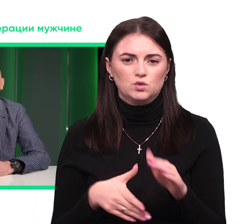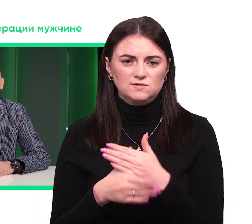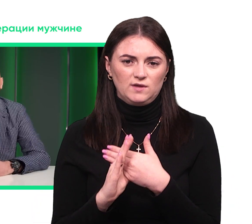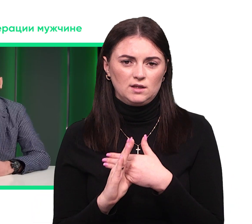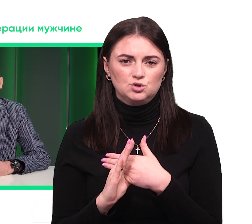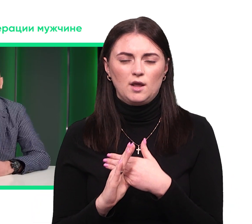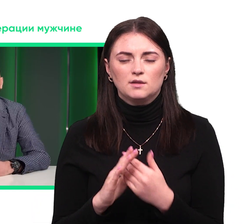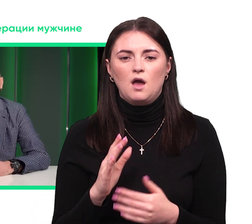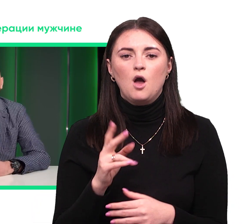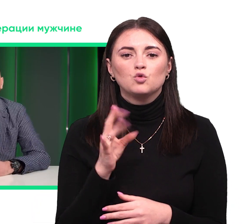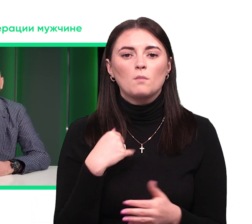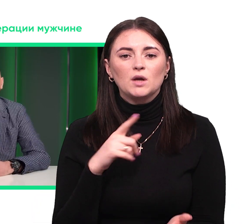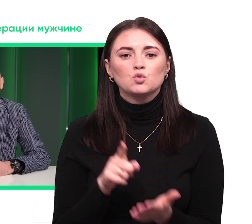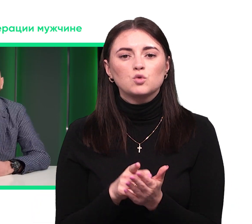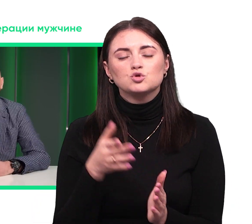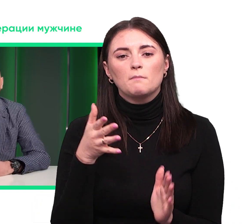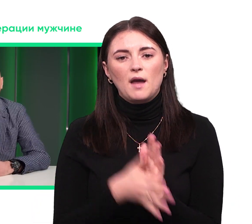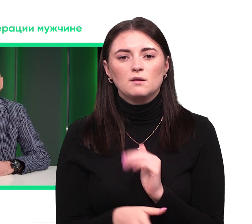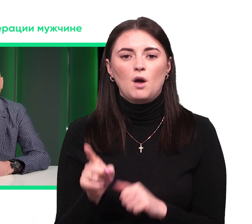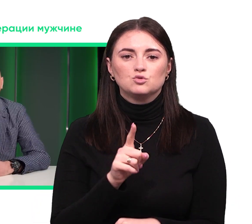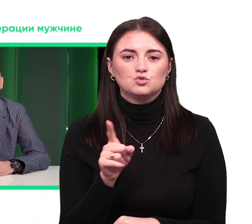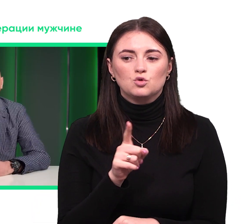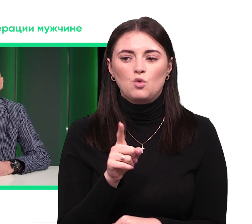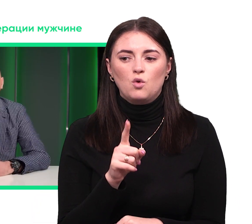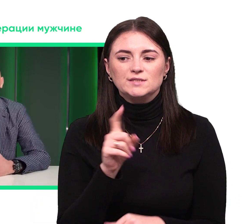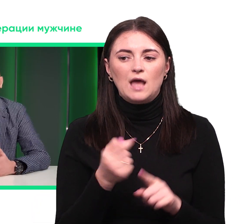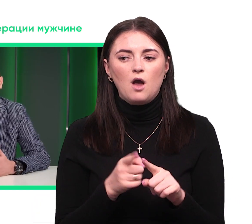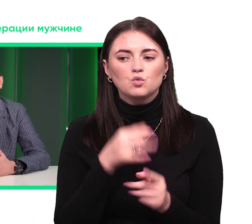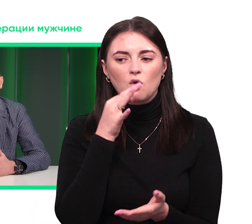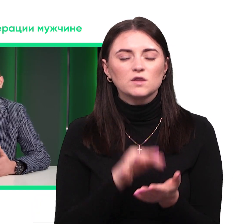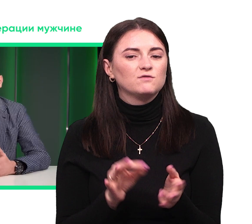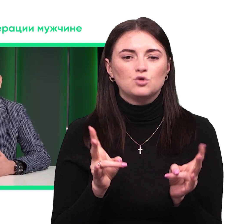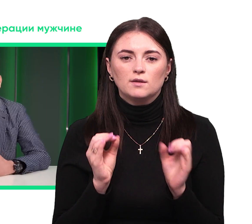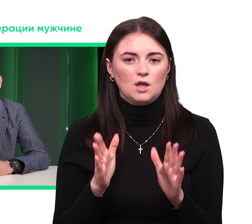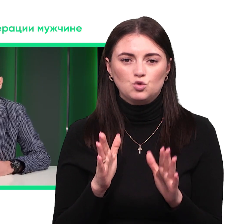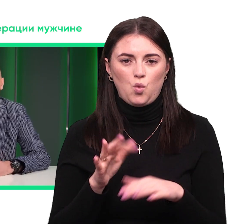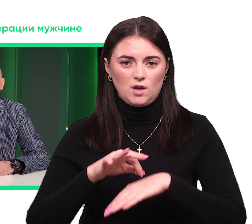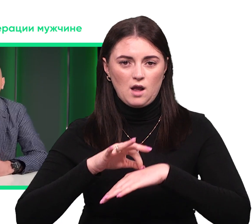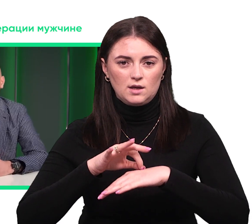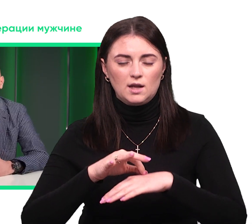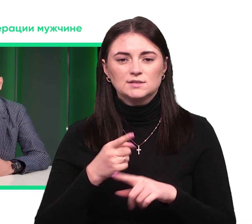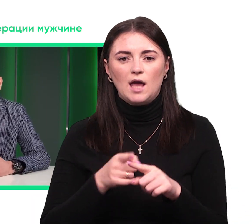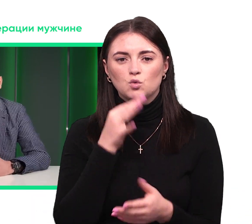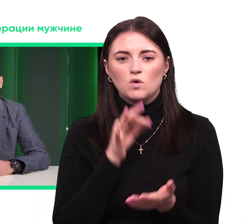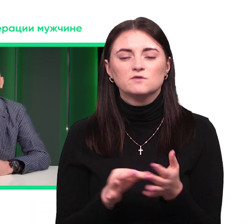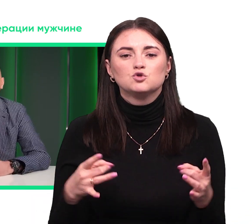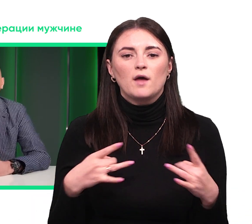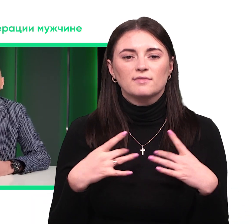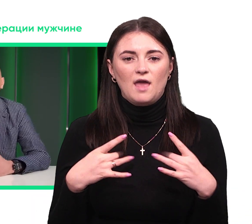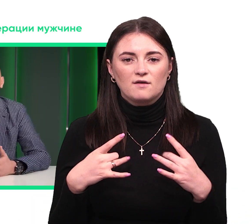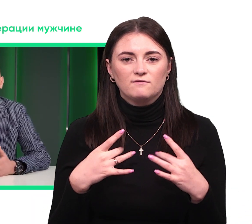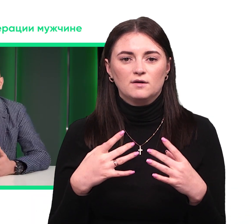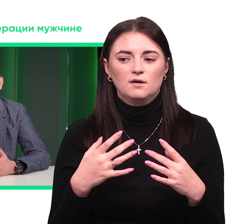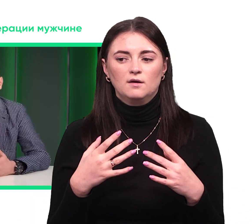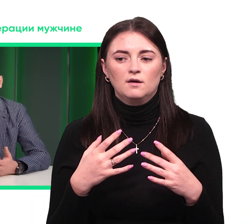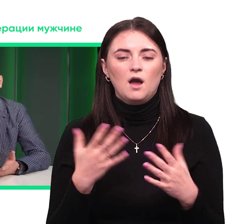члена, но мы должны понимать, что за это отвечает не только крайняя плоть, за это отвечают и нервы, которые